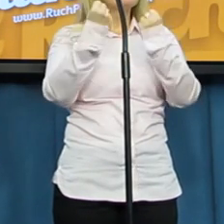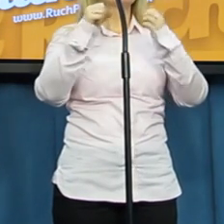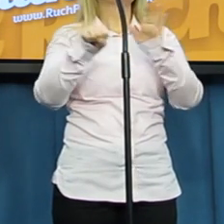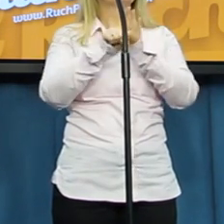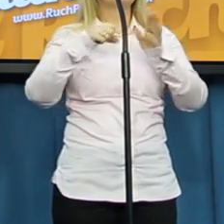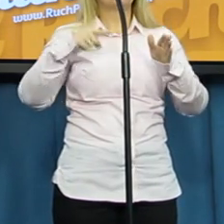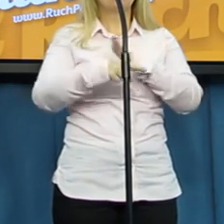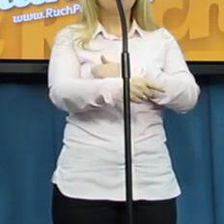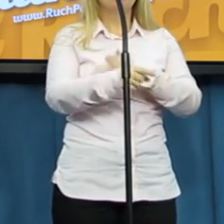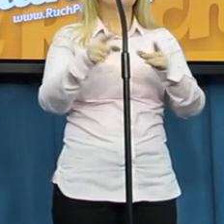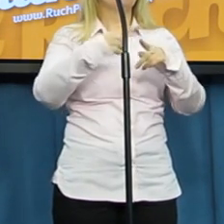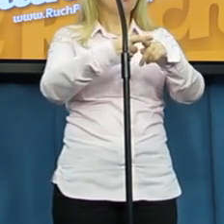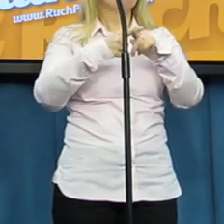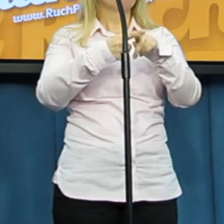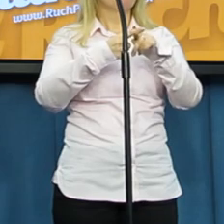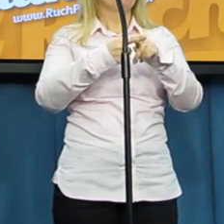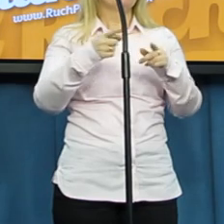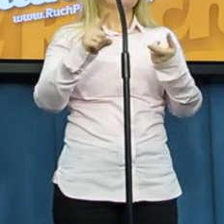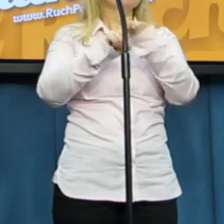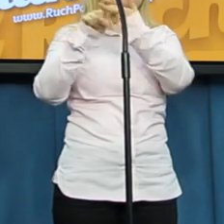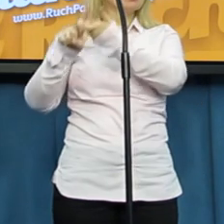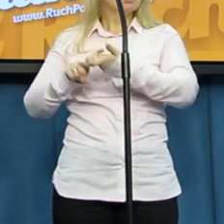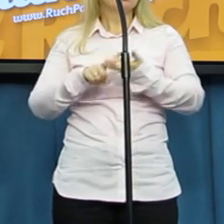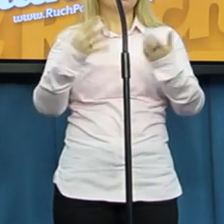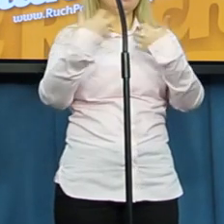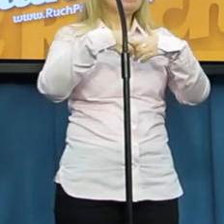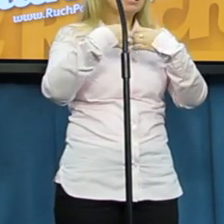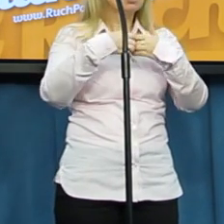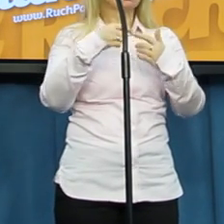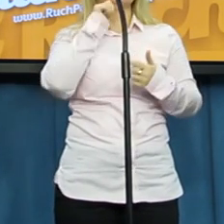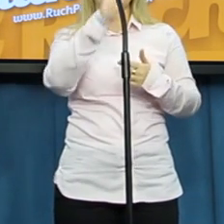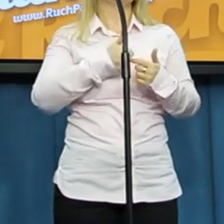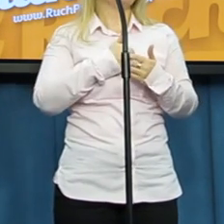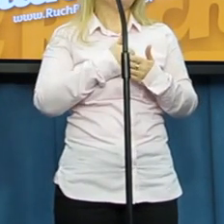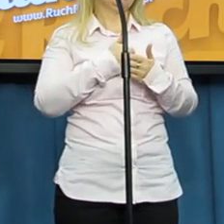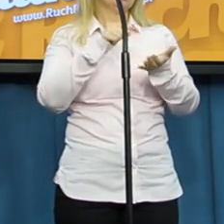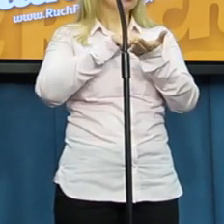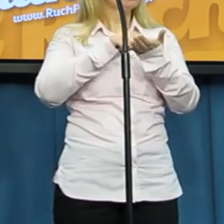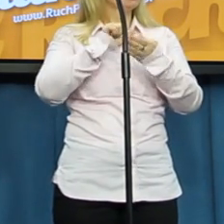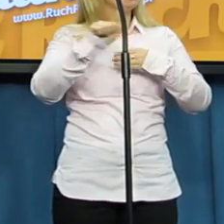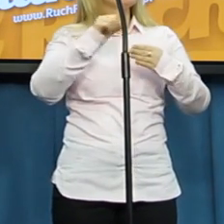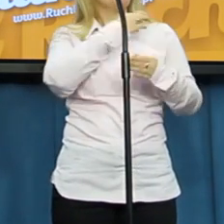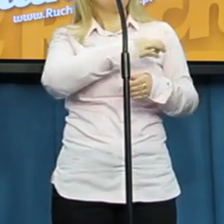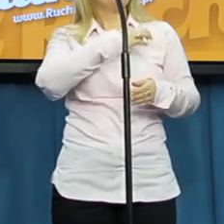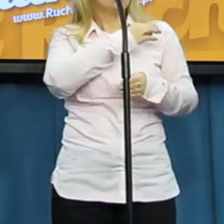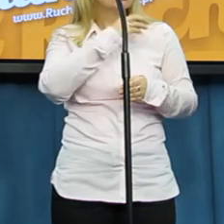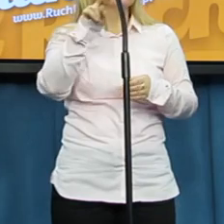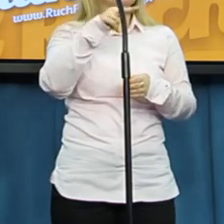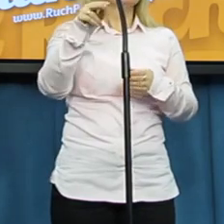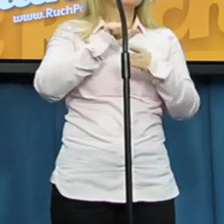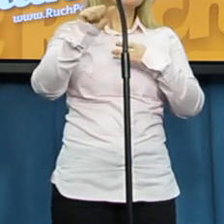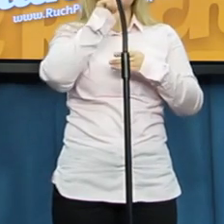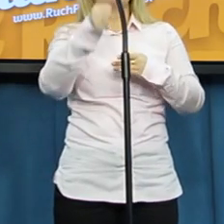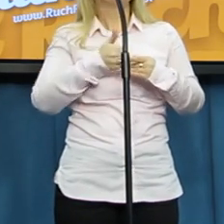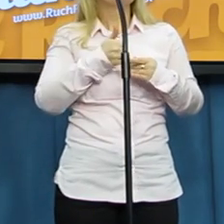głębszego właśnie łączenia państw europejskich, do głębszej integracji europejskiej. Więc to są na pewno partie z grupy